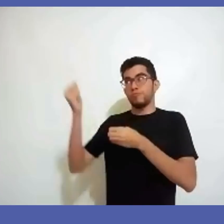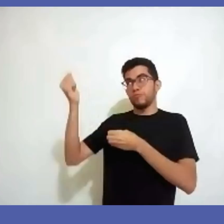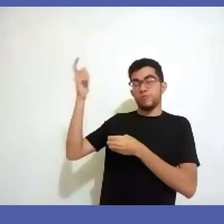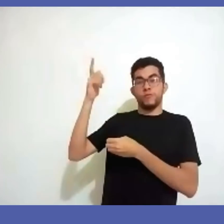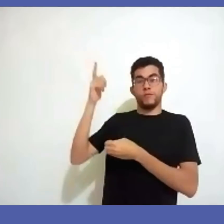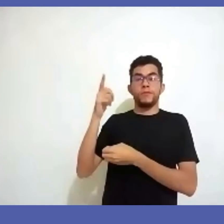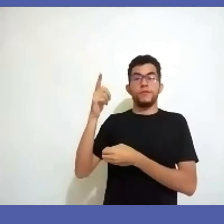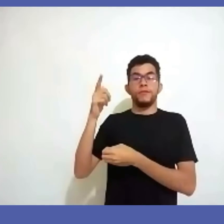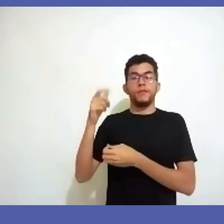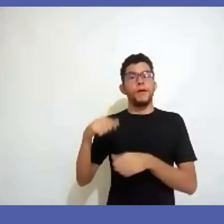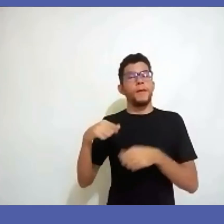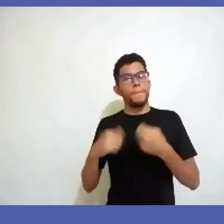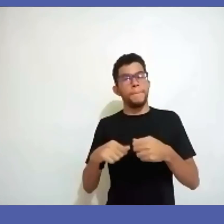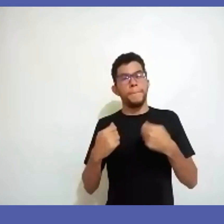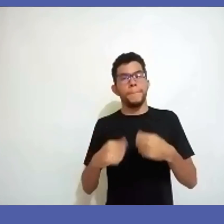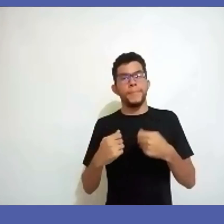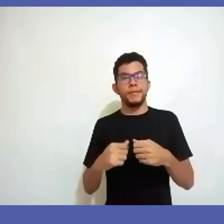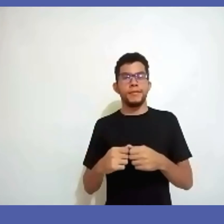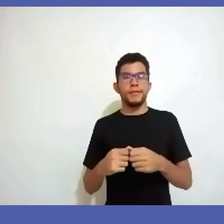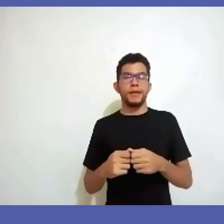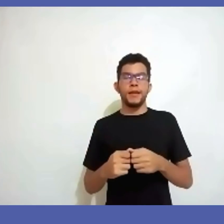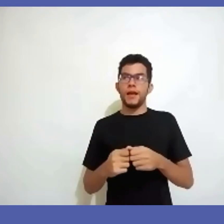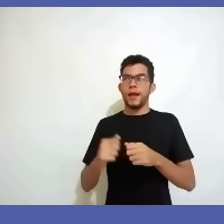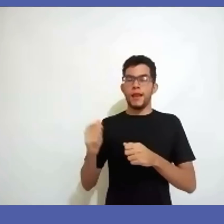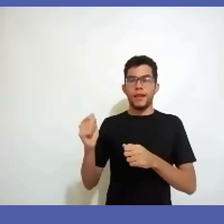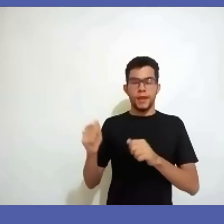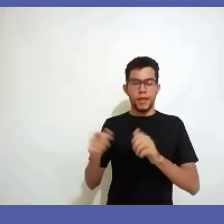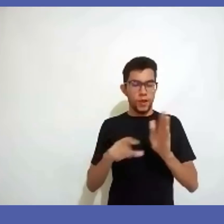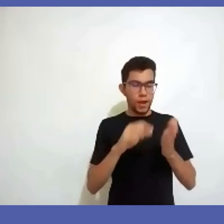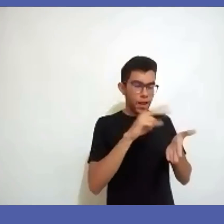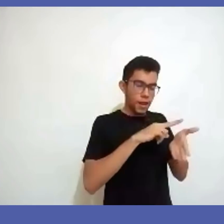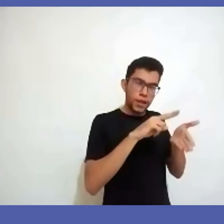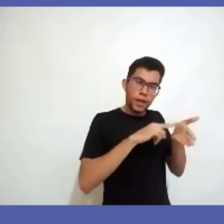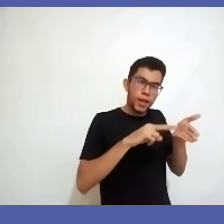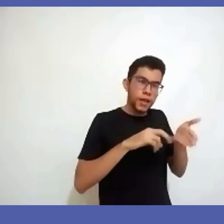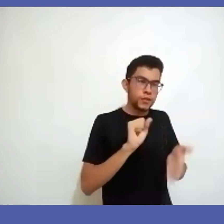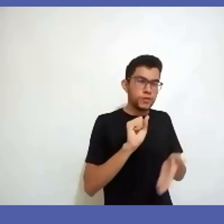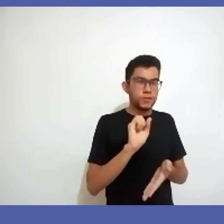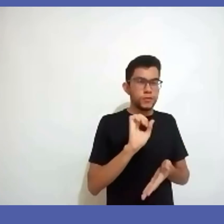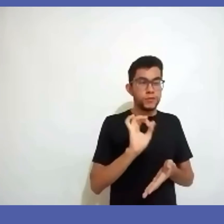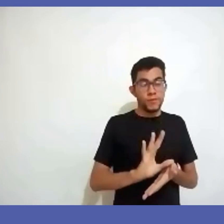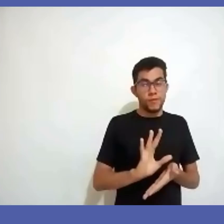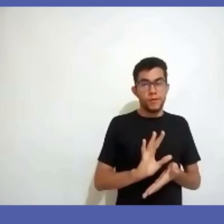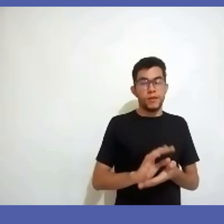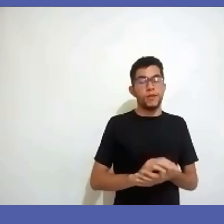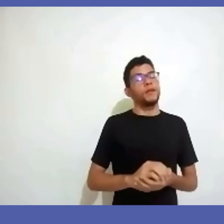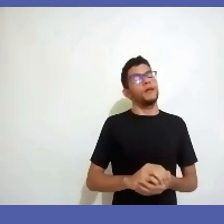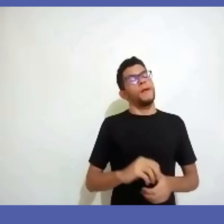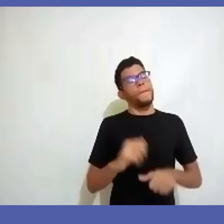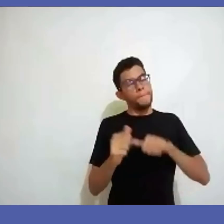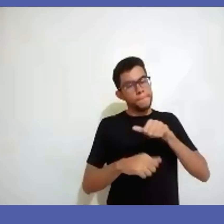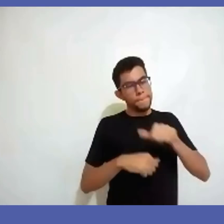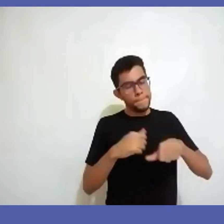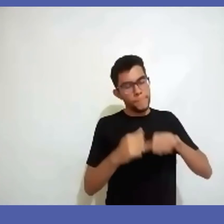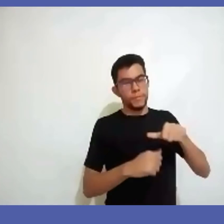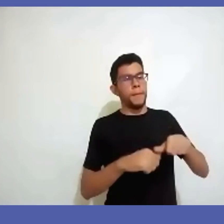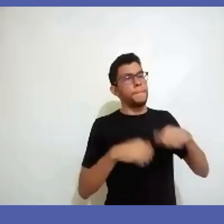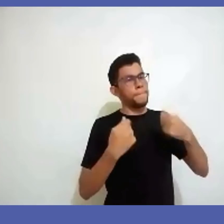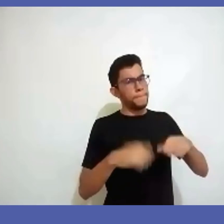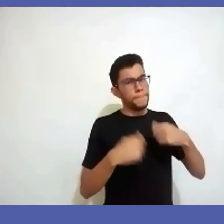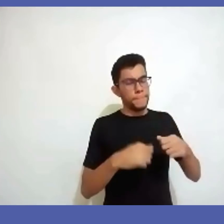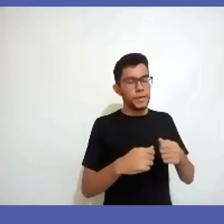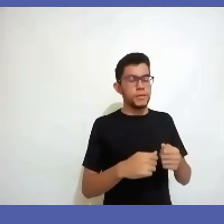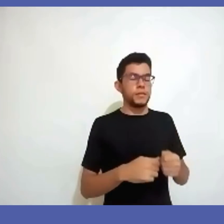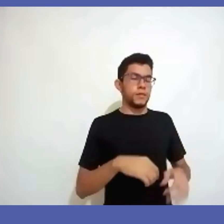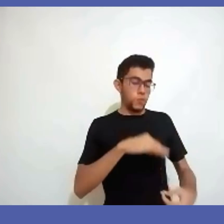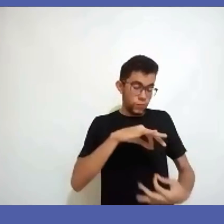é literal, não é verão literal, Então, a interpretação daqui para frente é espiritual. Bom, então